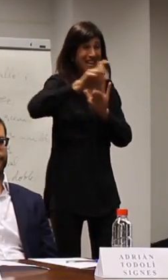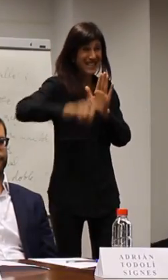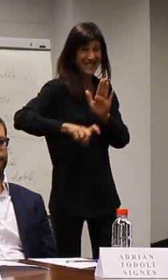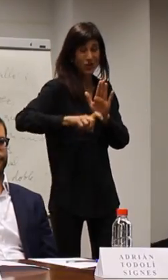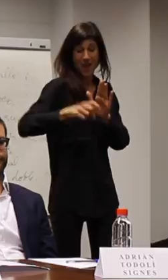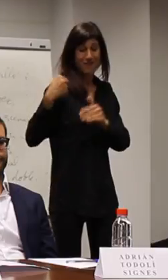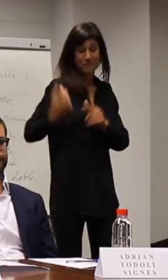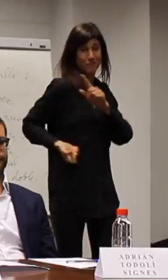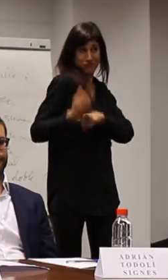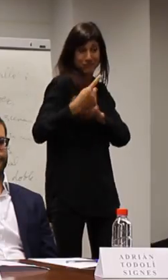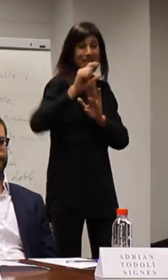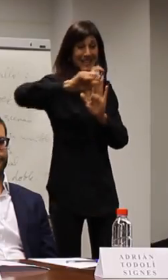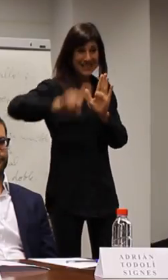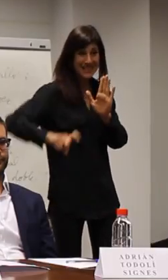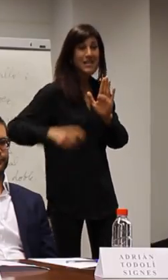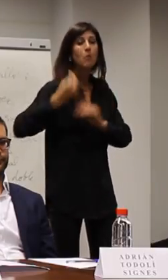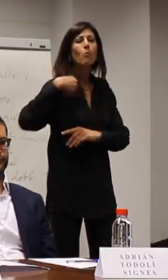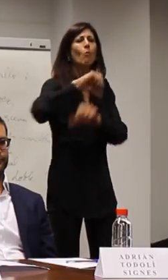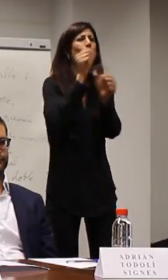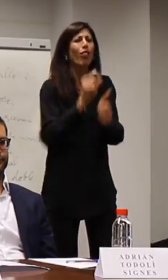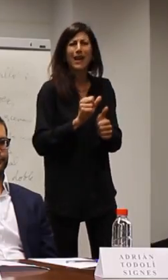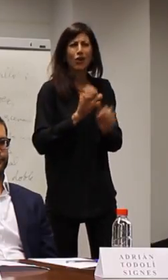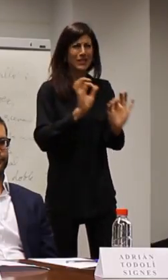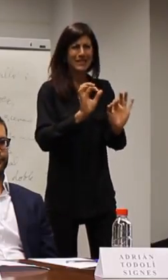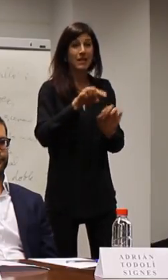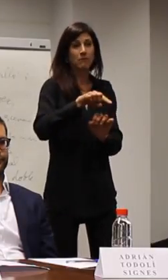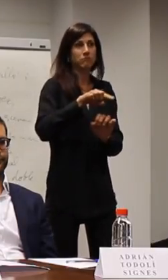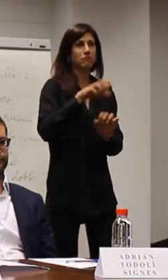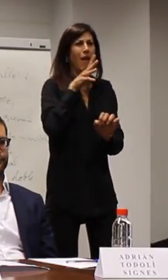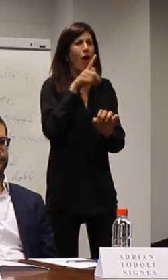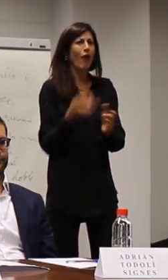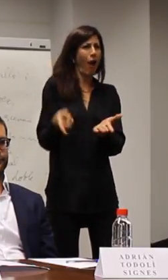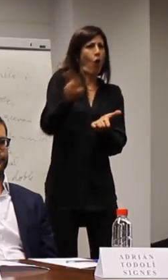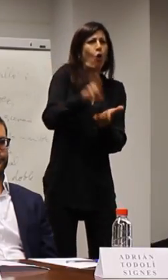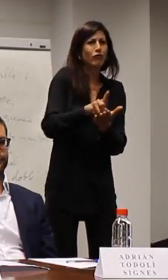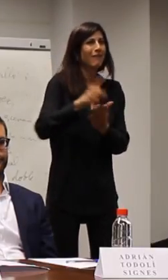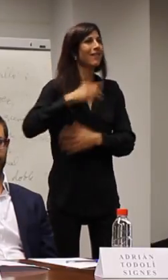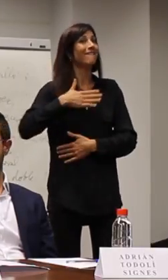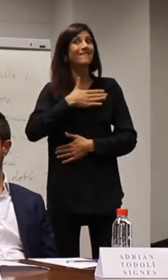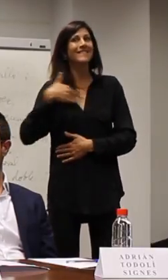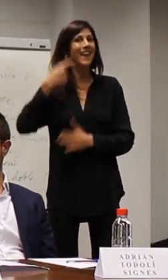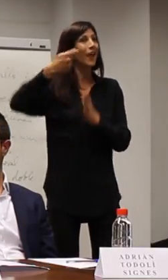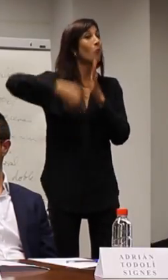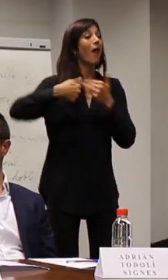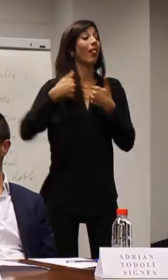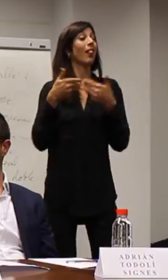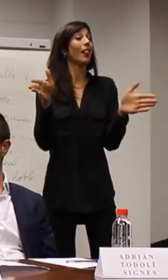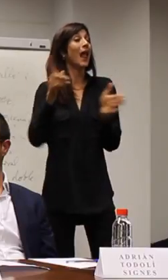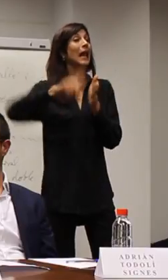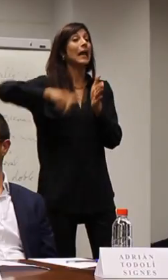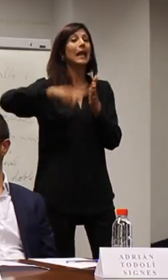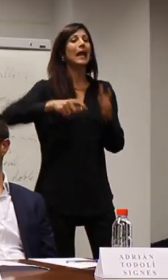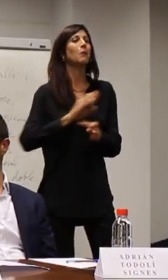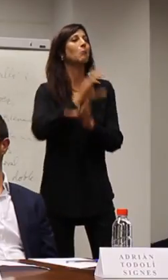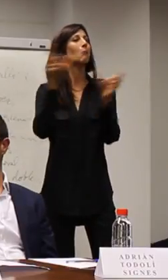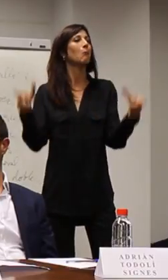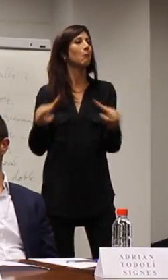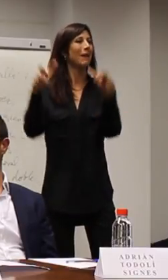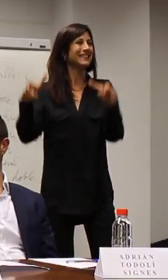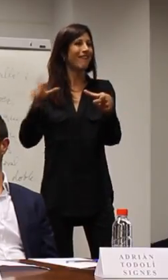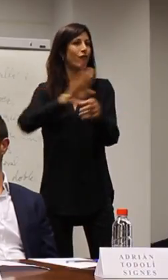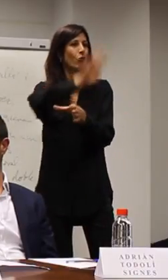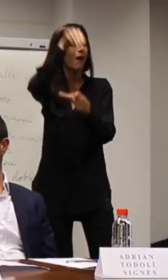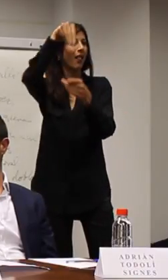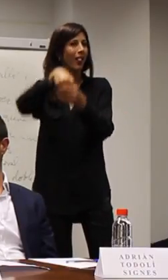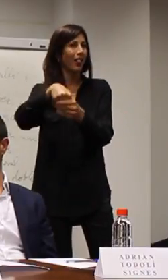apartamento turístico, ¿qué vamos a hacer? Que todo el mundo quiera ya comprar otra vez apartamento para ponerlo ahí al servicio de las plataformas, con lo cual volvemos